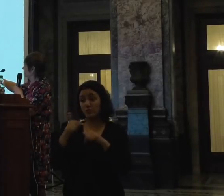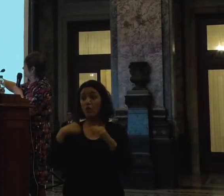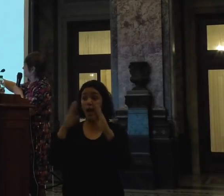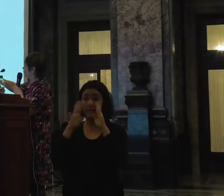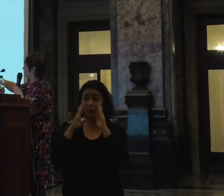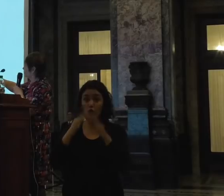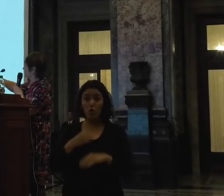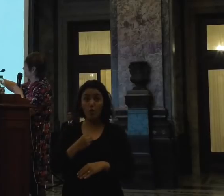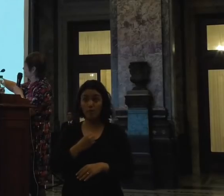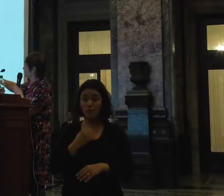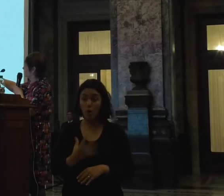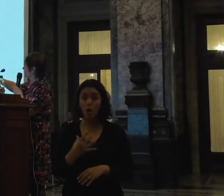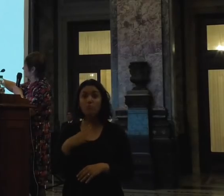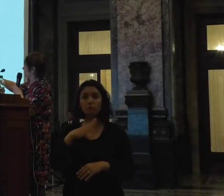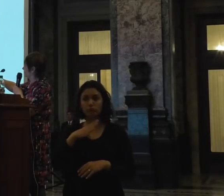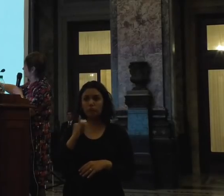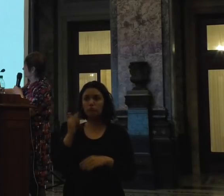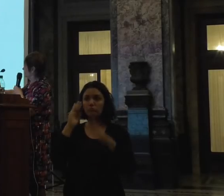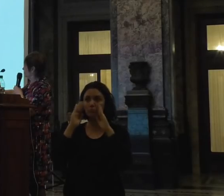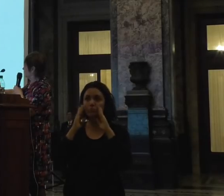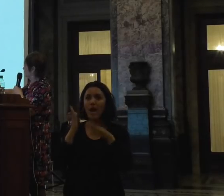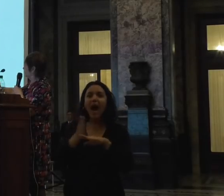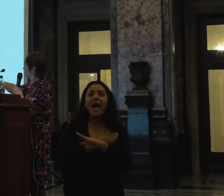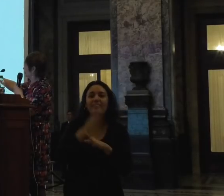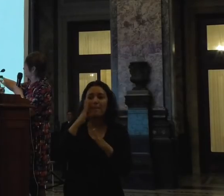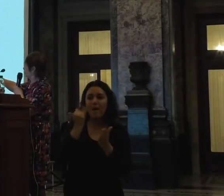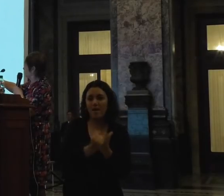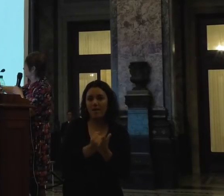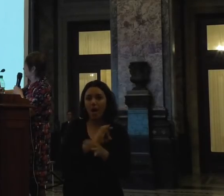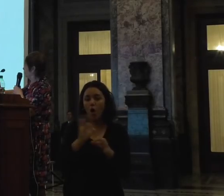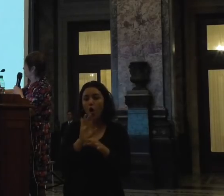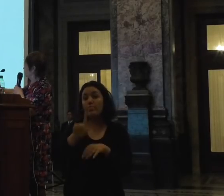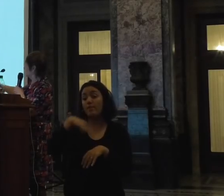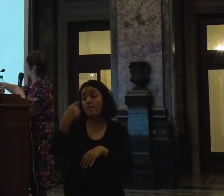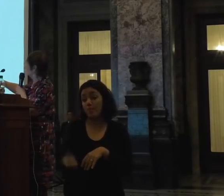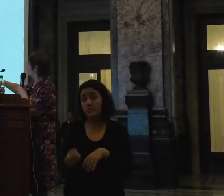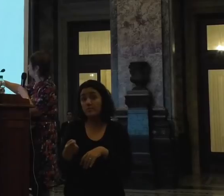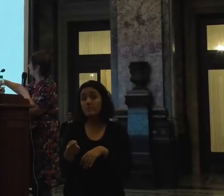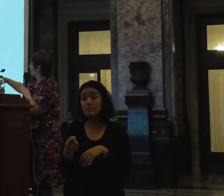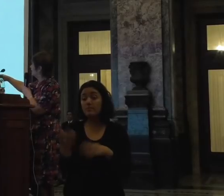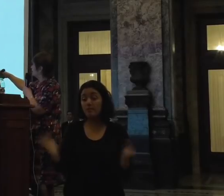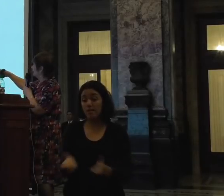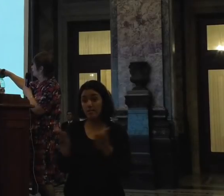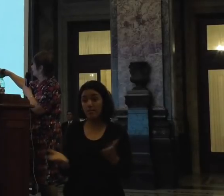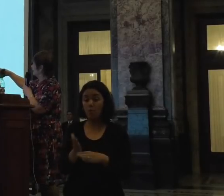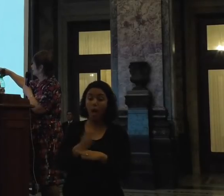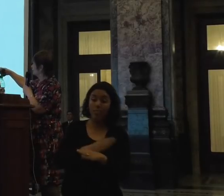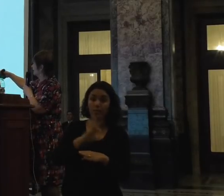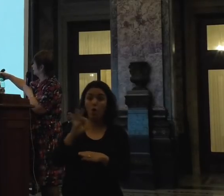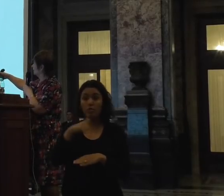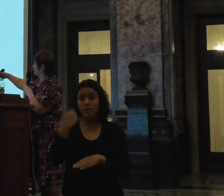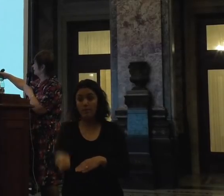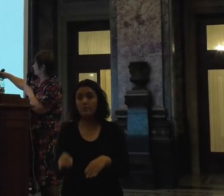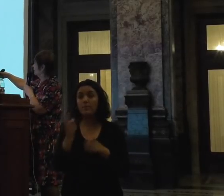voluntaria. Cuando presentamos la clave antes, pre o después, post del estímulo, pero para la